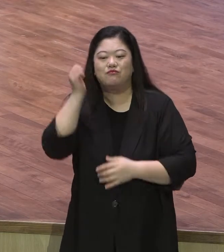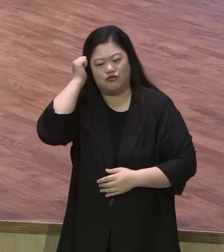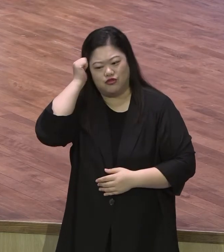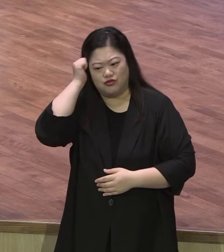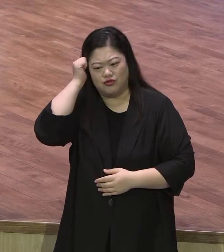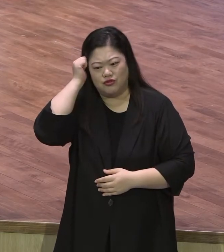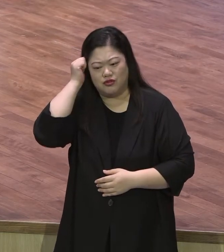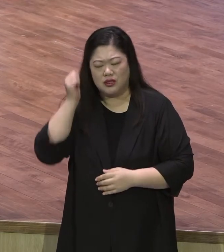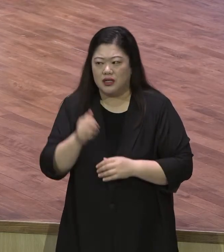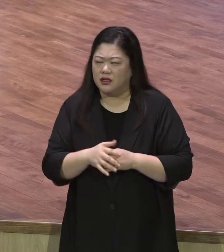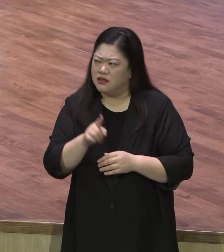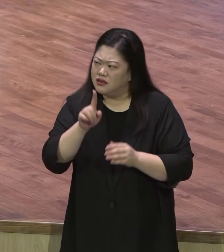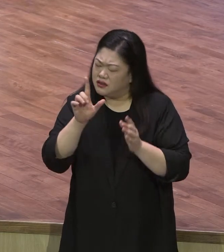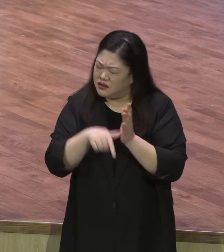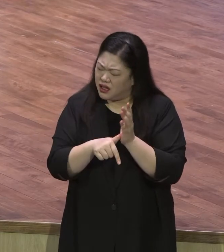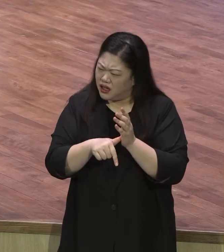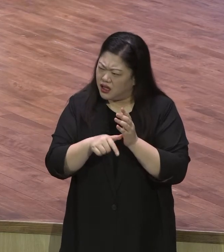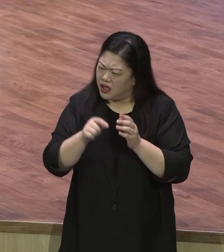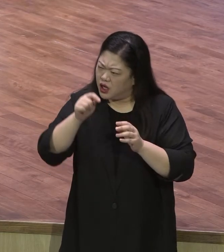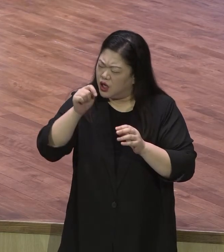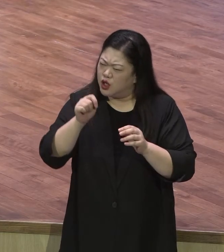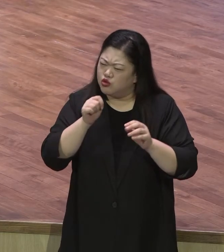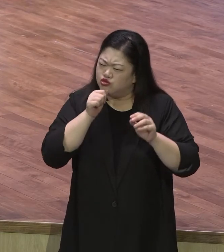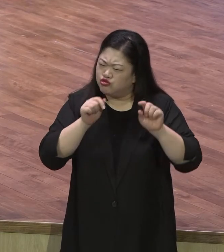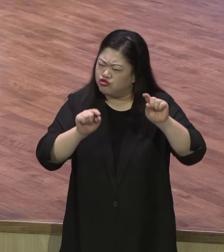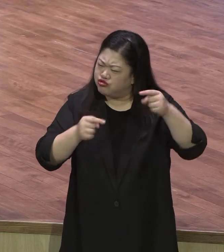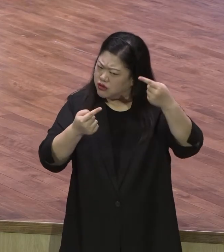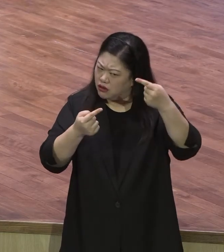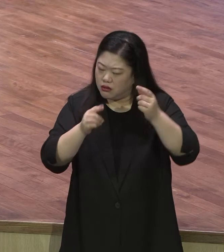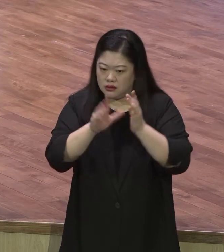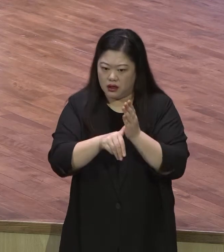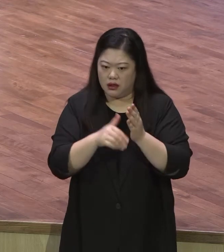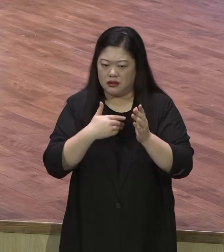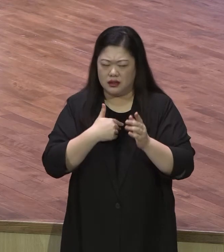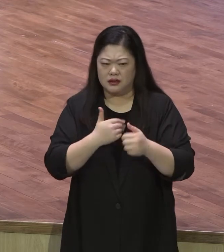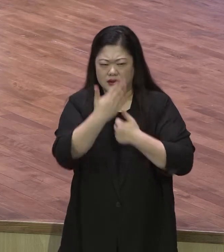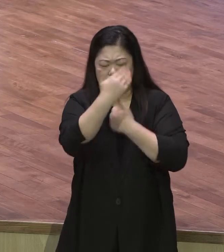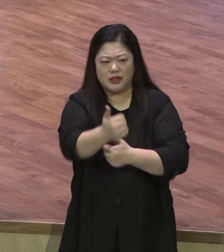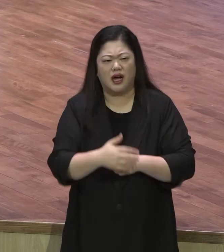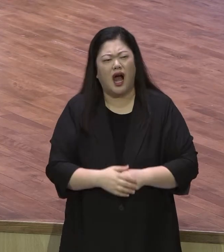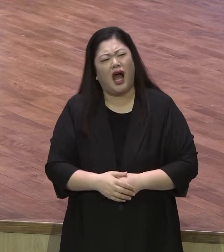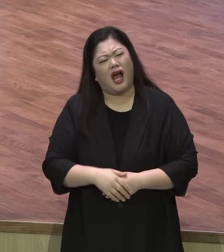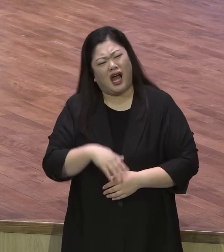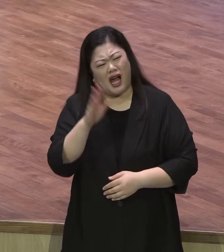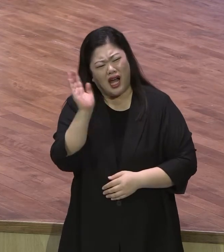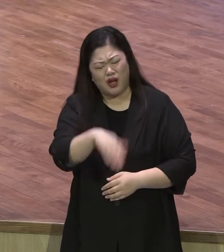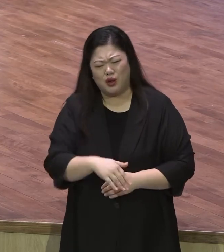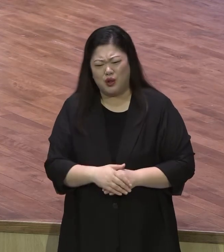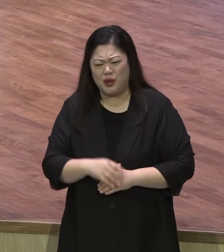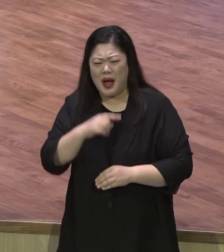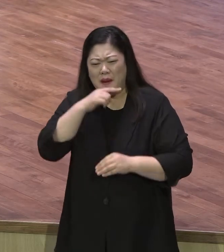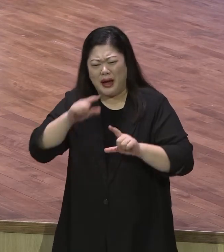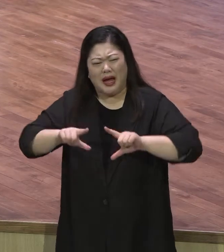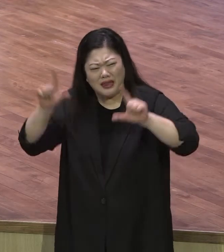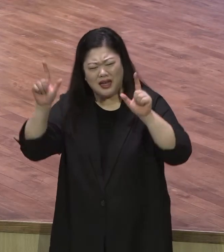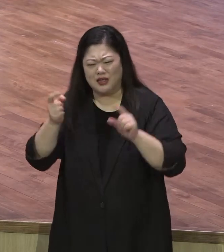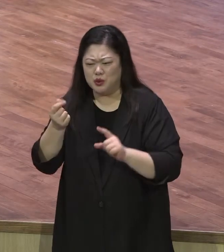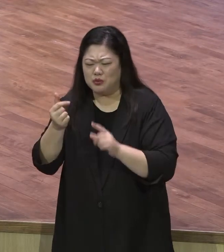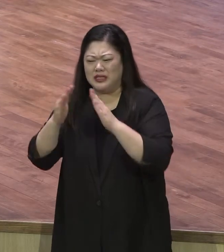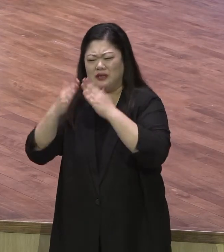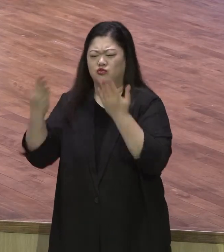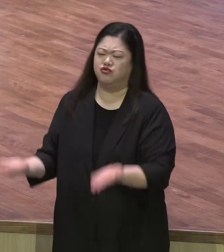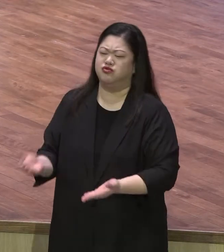불평함에 갔어요. 할 수 없이 유목사님 오라 해서 할 수 없이 무슨 또 그런 훈련을 설날에 하냐 설날은 좀 먹고 쉬고 좀